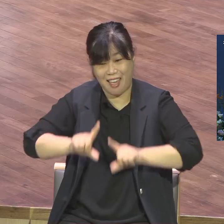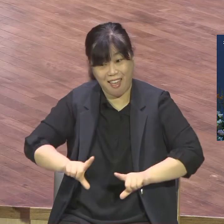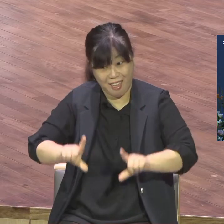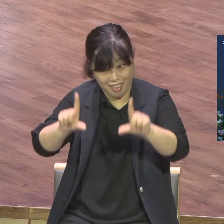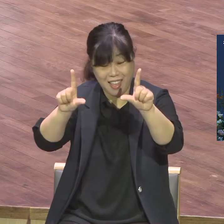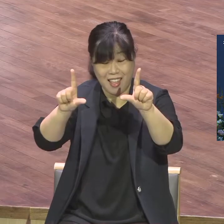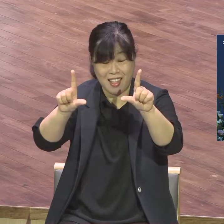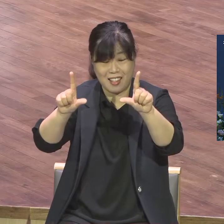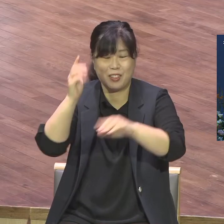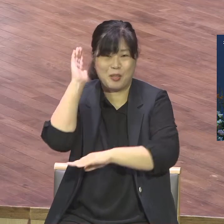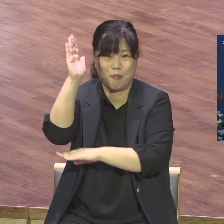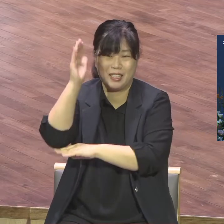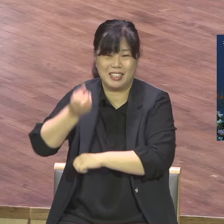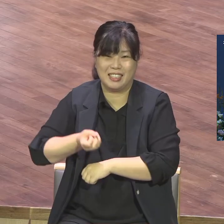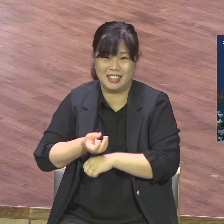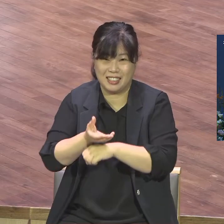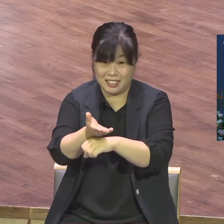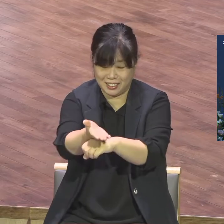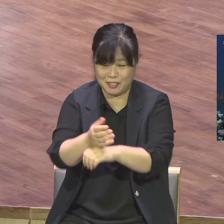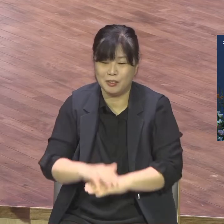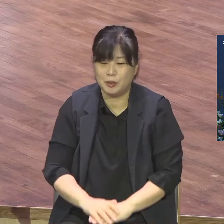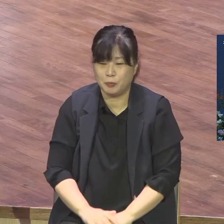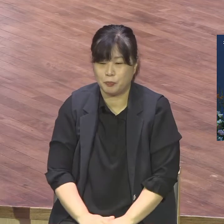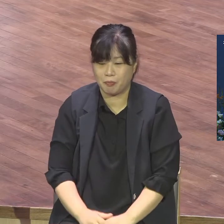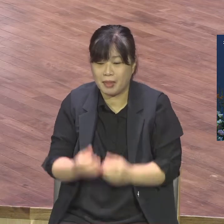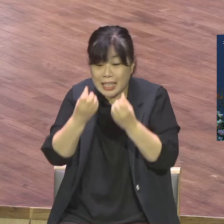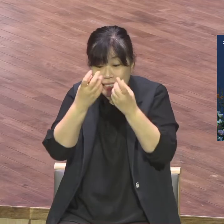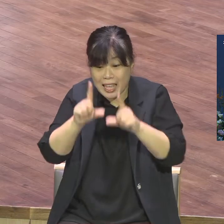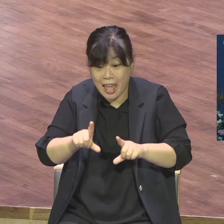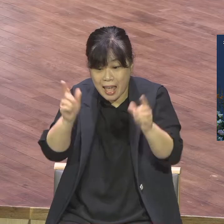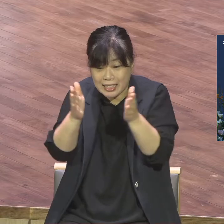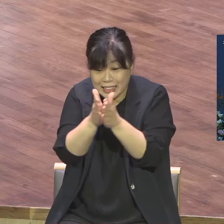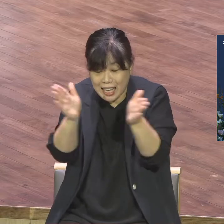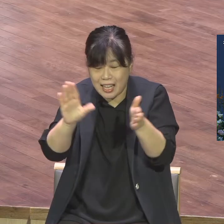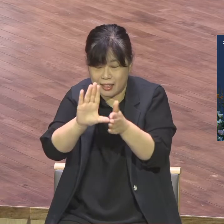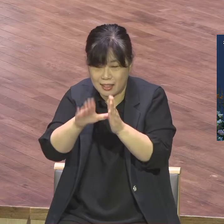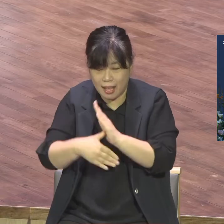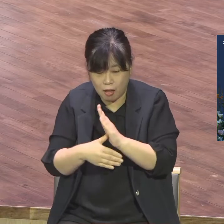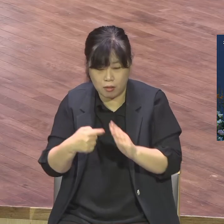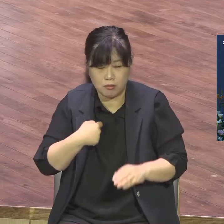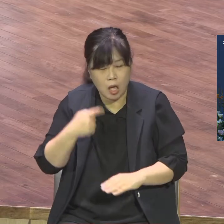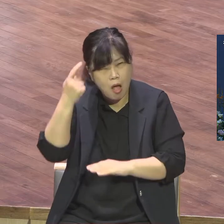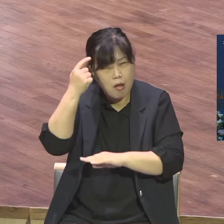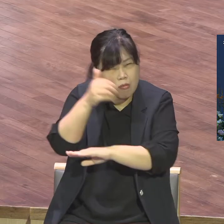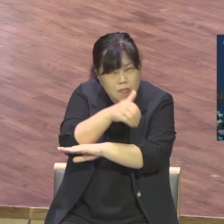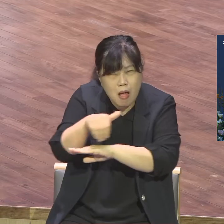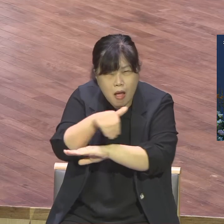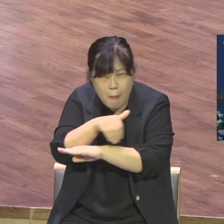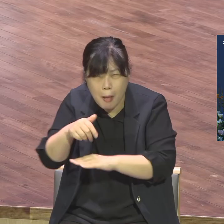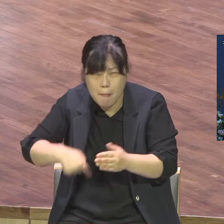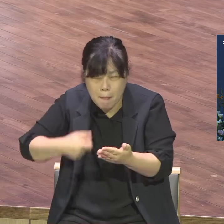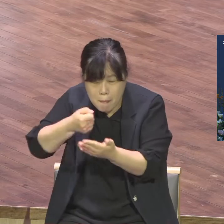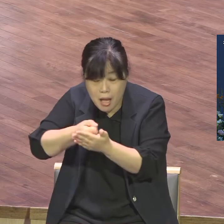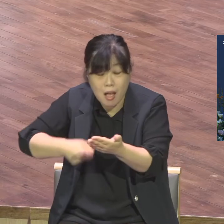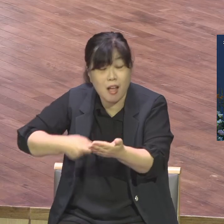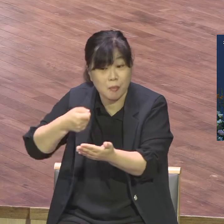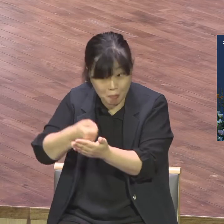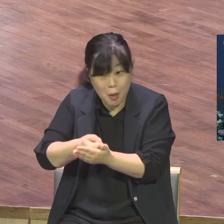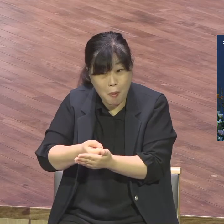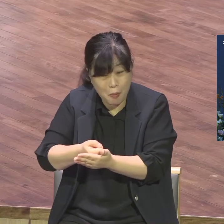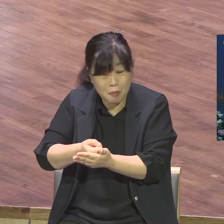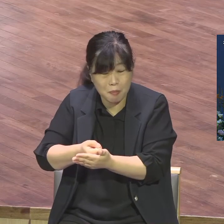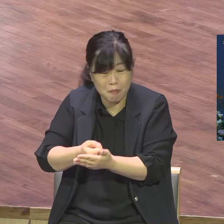시작을 하면서 다양한 계획을 세우고 그것을 이루겠다라고 하는 결단을 많이